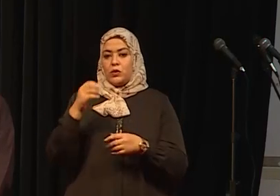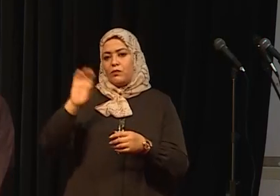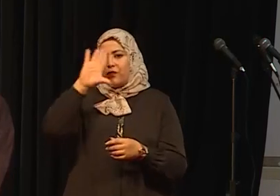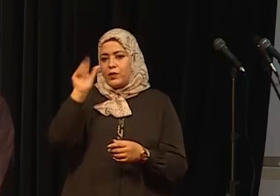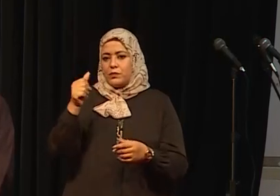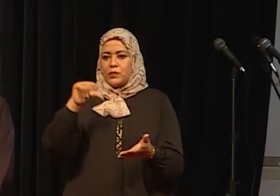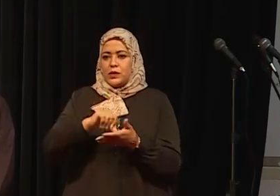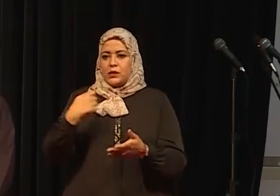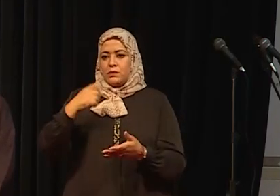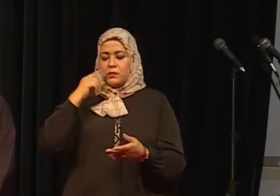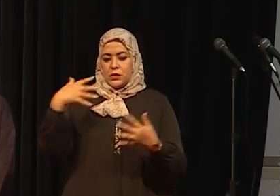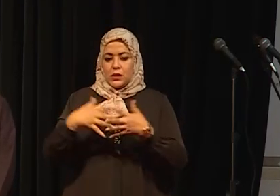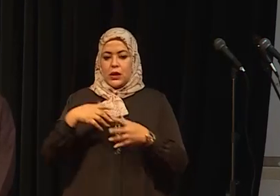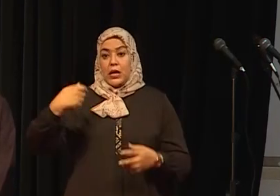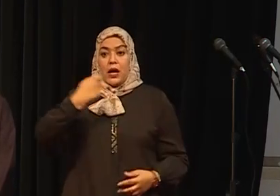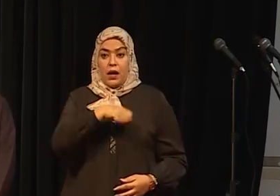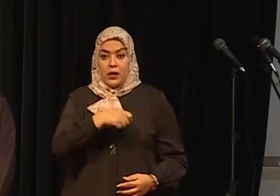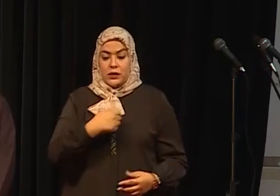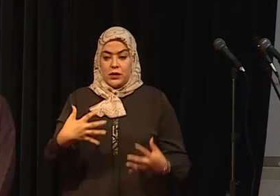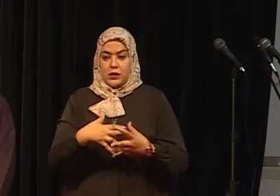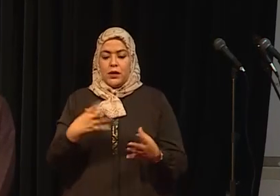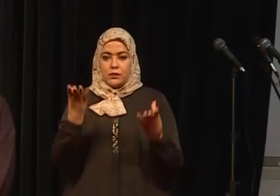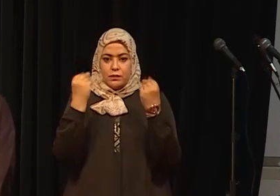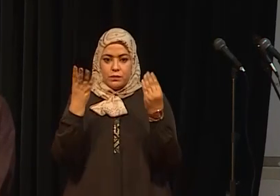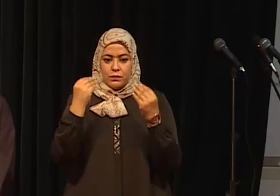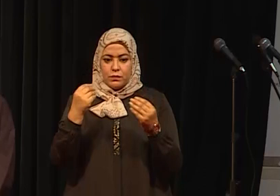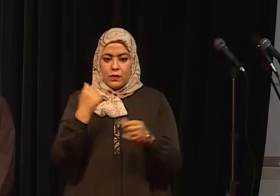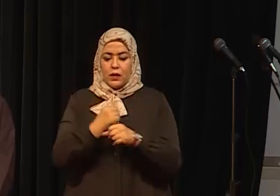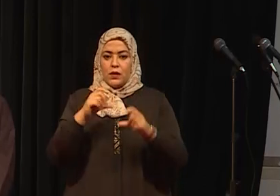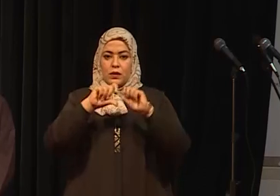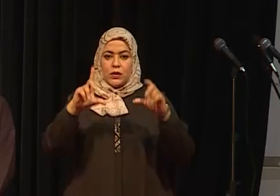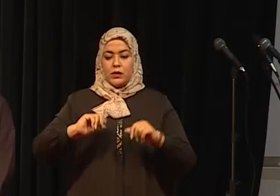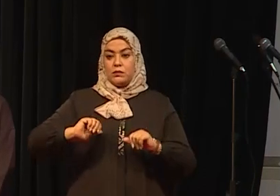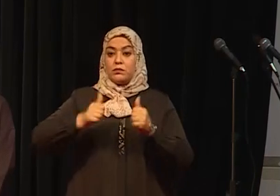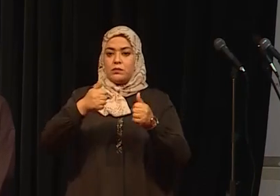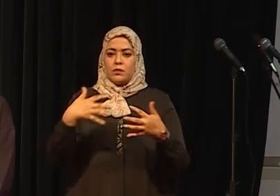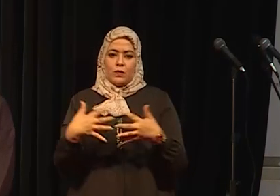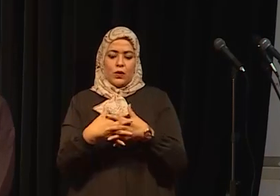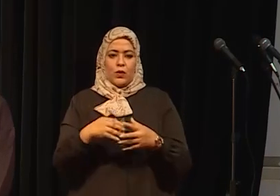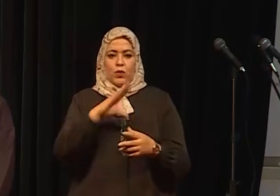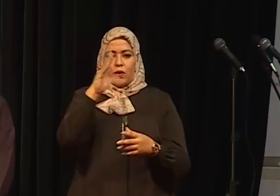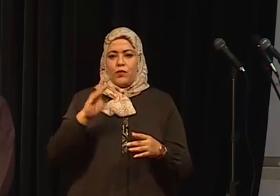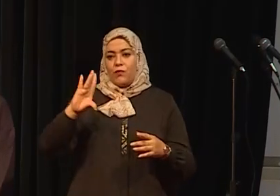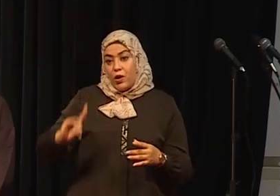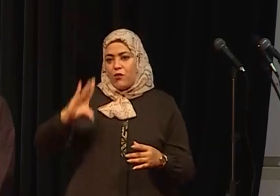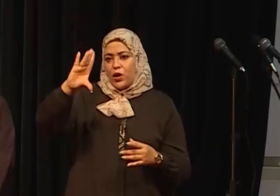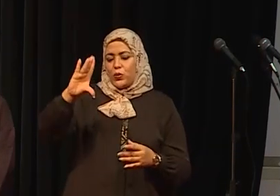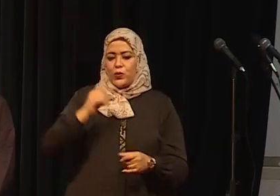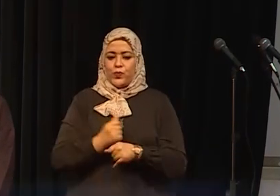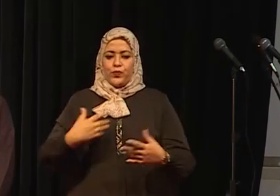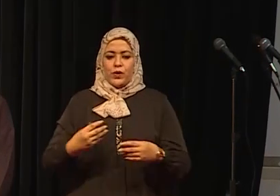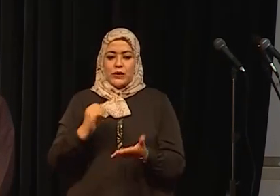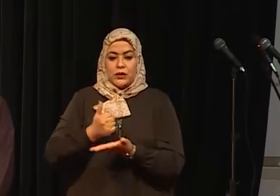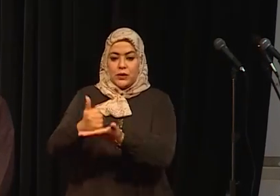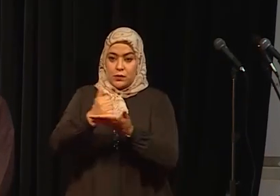ودغاوبو بوناني، رئيسة لجنة المعلوماتيات والحريات السين ببوركينا فاسو، التي ستقدم